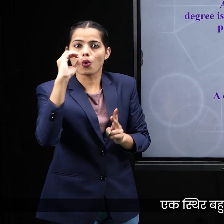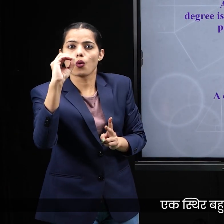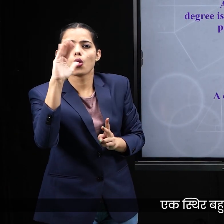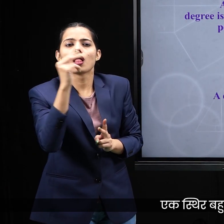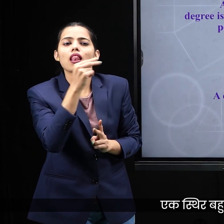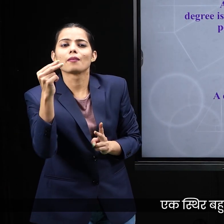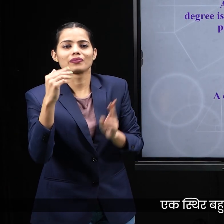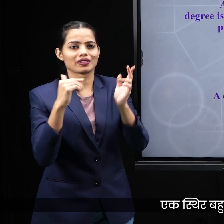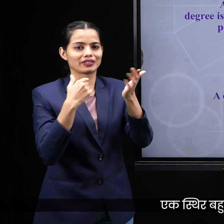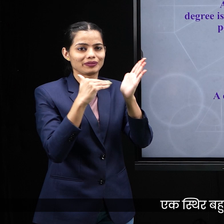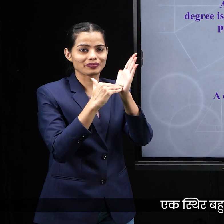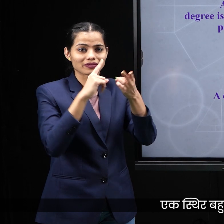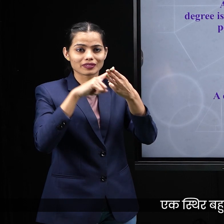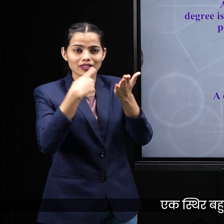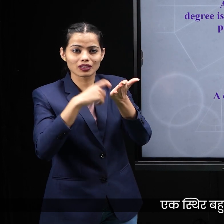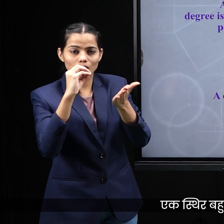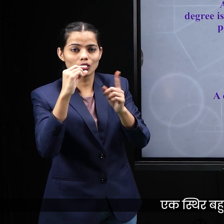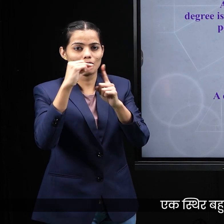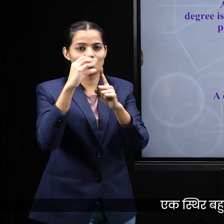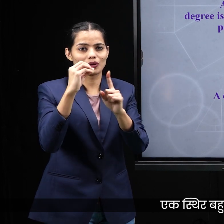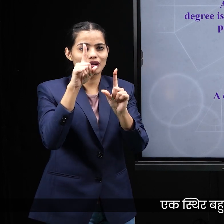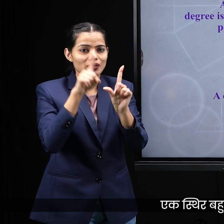0 को शून्य बहुपद कहा जाता है।